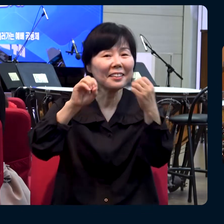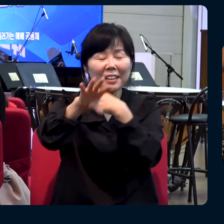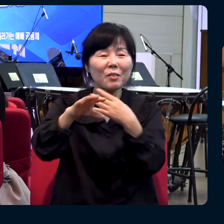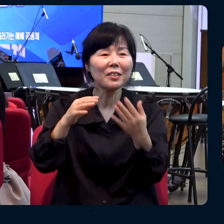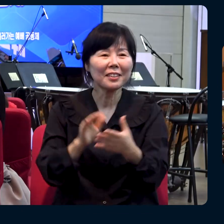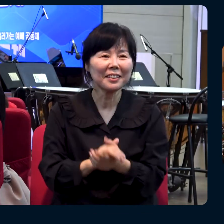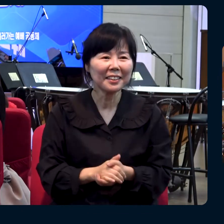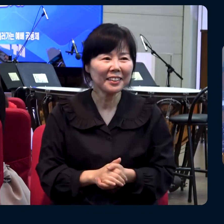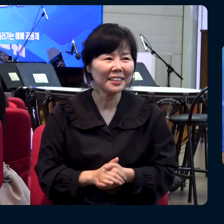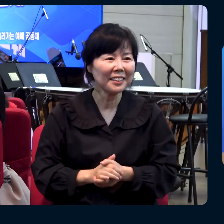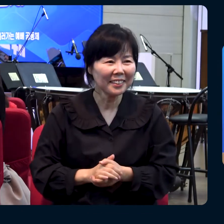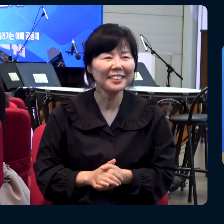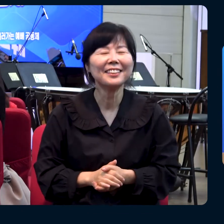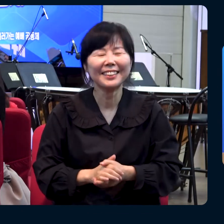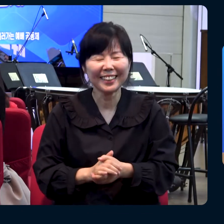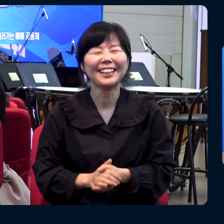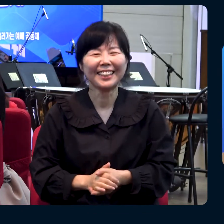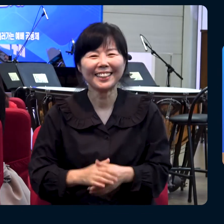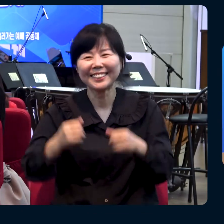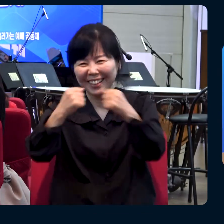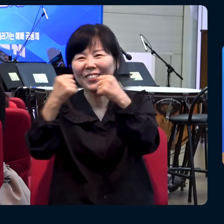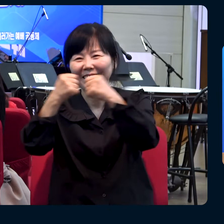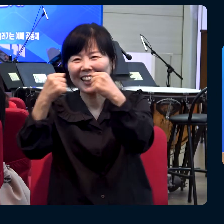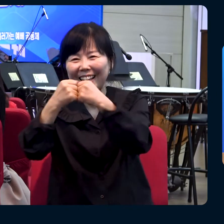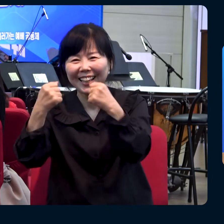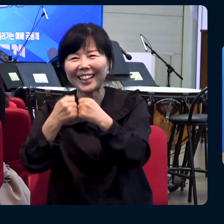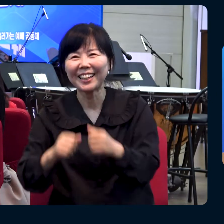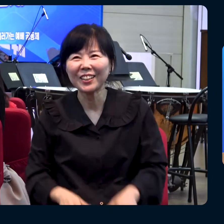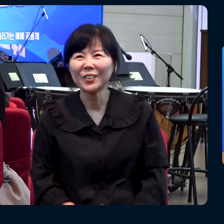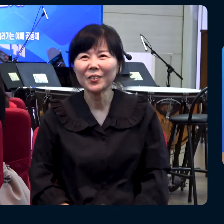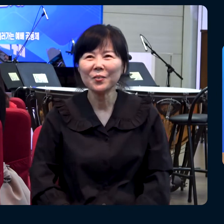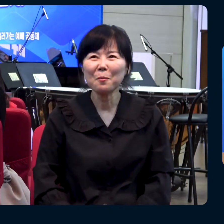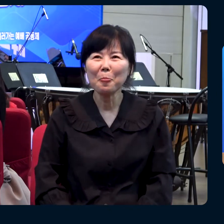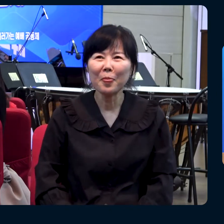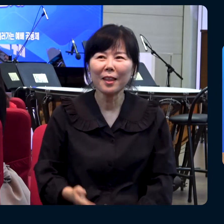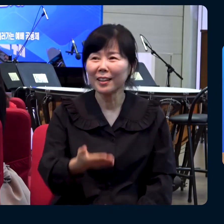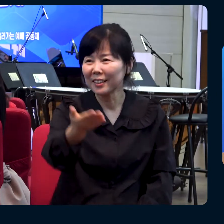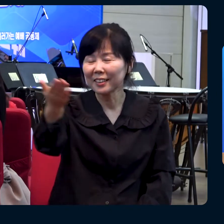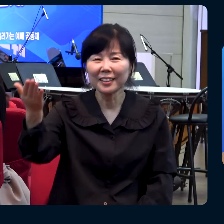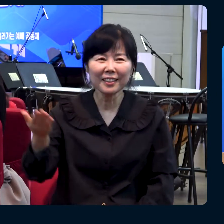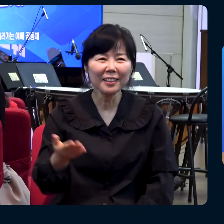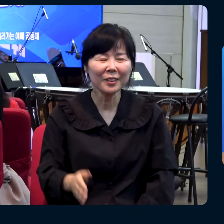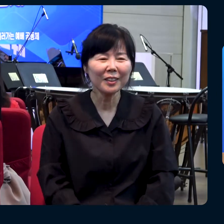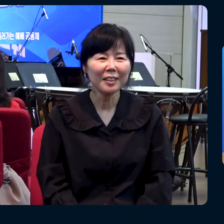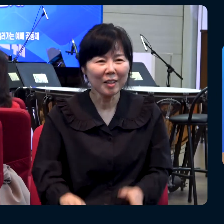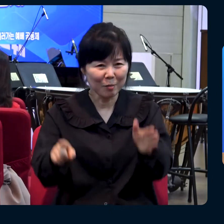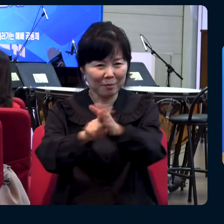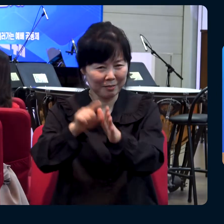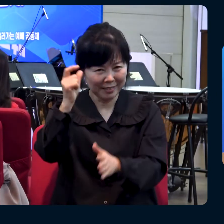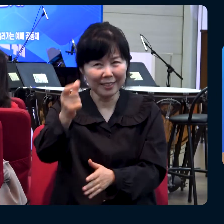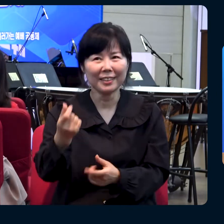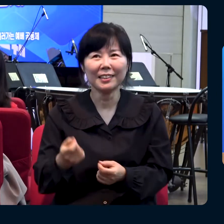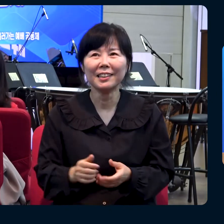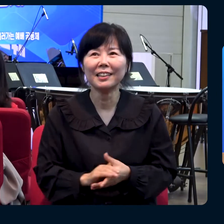이분들은요 믿음의 수준이 우리랑 다릅니다. 이런 분들은 그대로